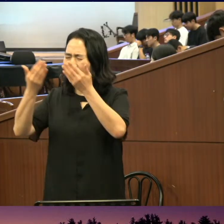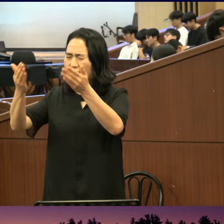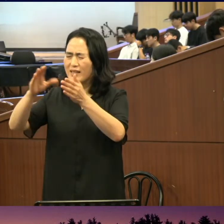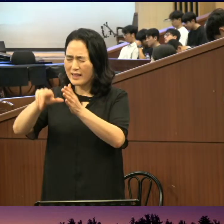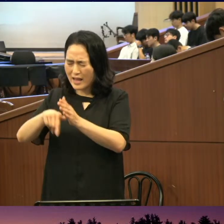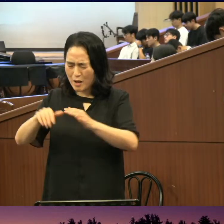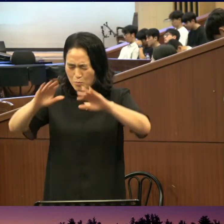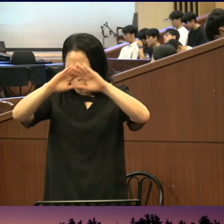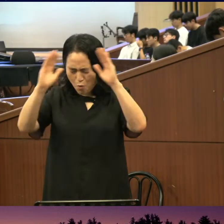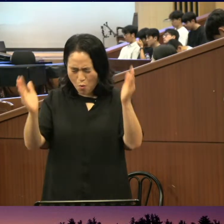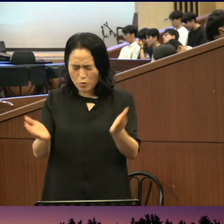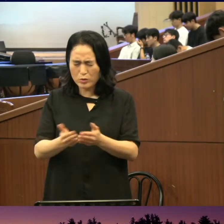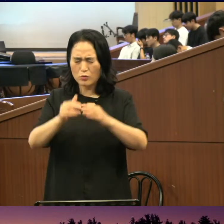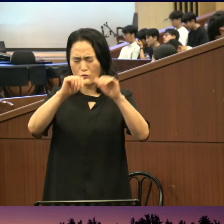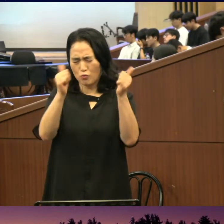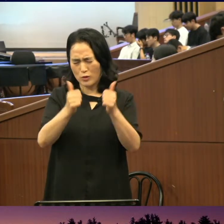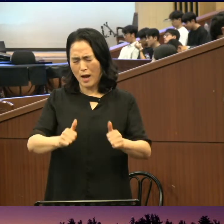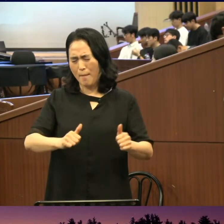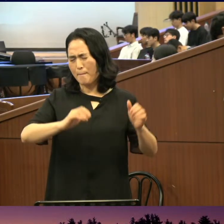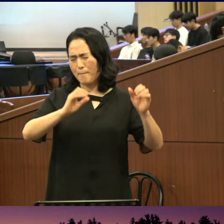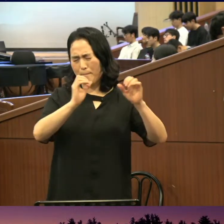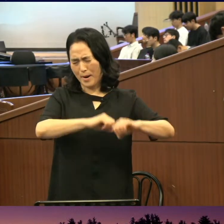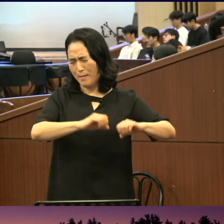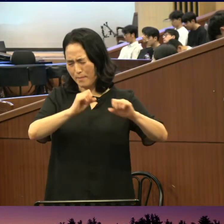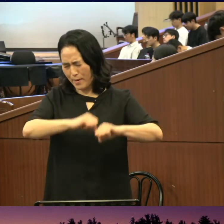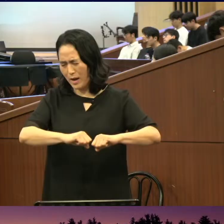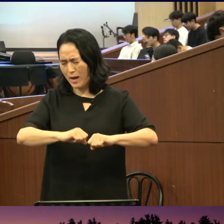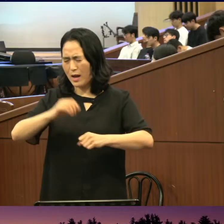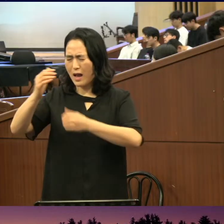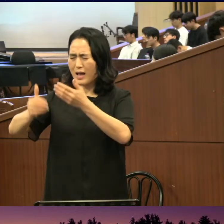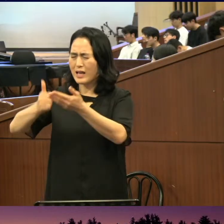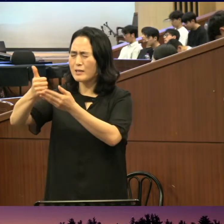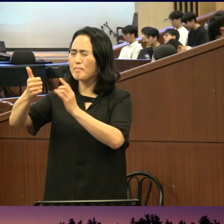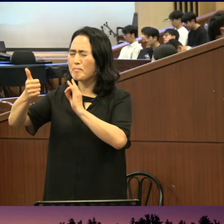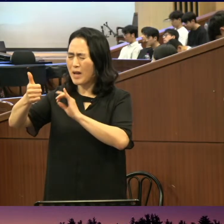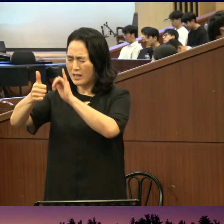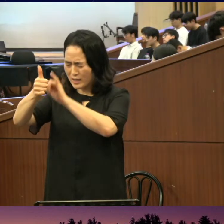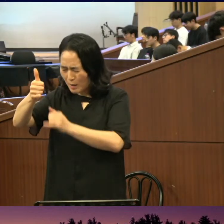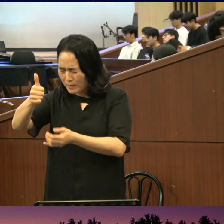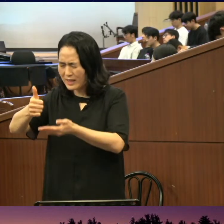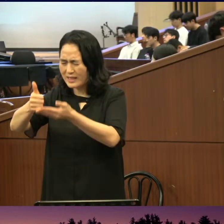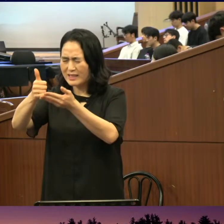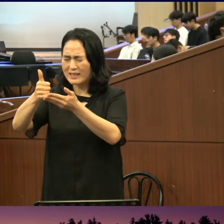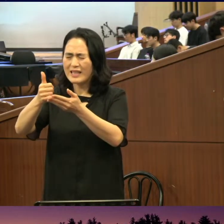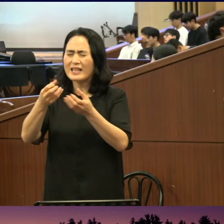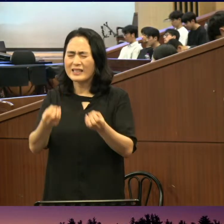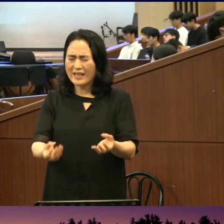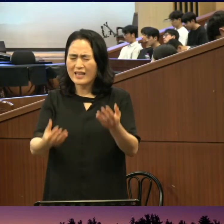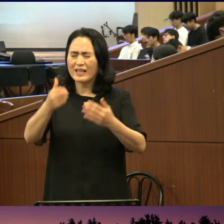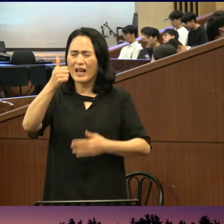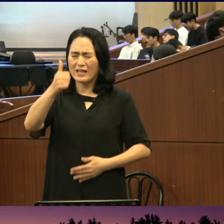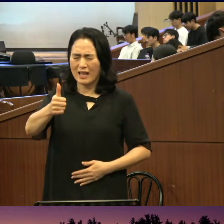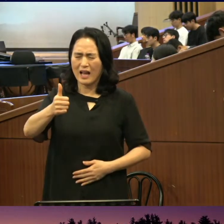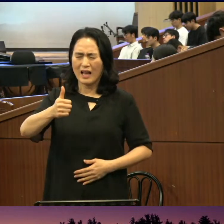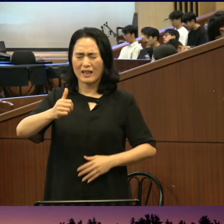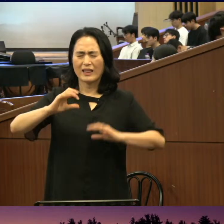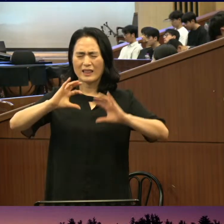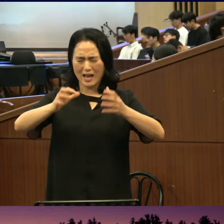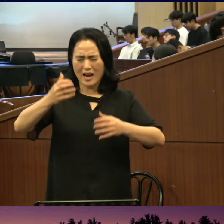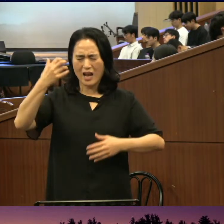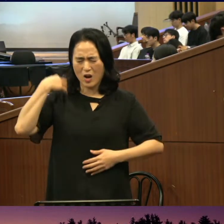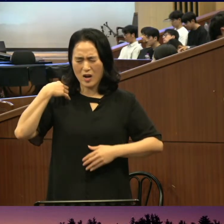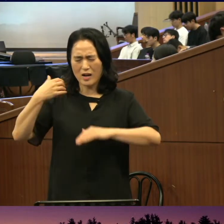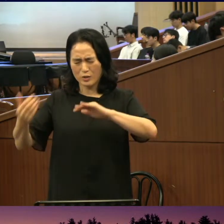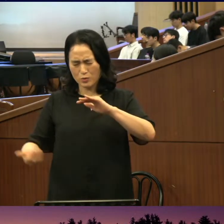우상들이 회파되고 하나님만을 섬기는 제사장 나라 되게 하여 주셔서 이 마지막 때에 하나님이 주신 사명을 넉넉히 감당하는 이 나라